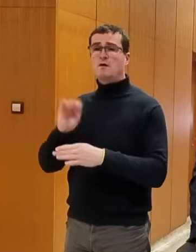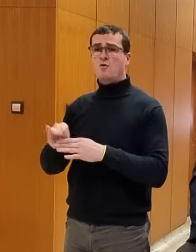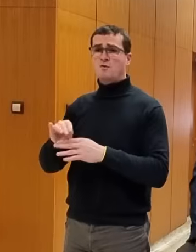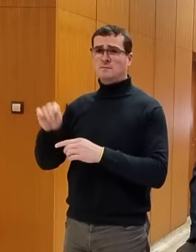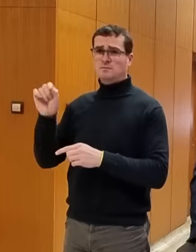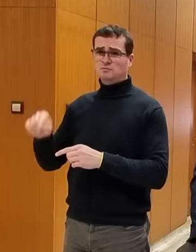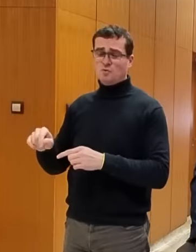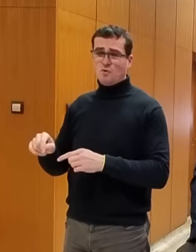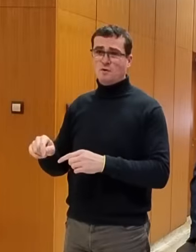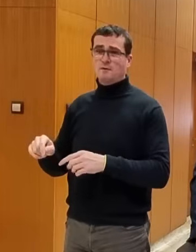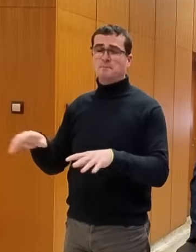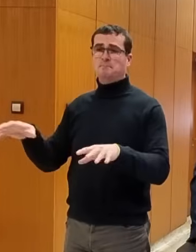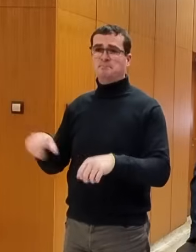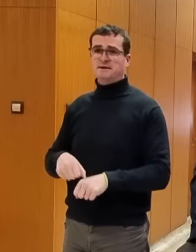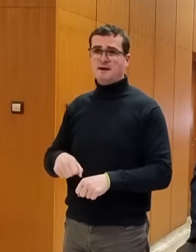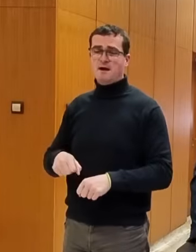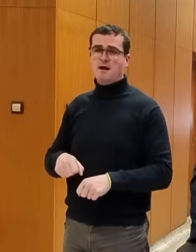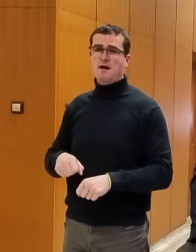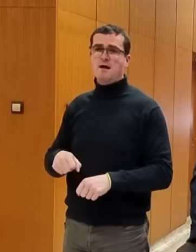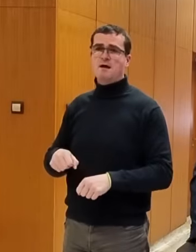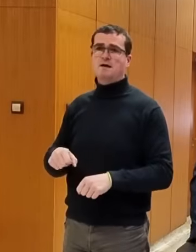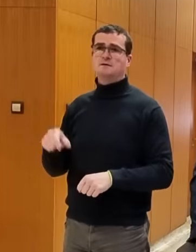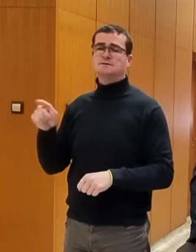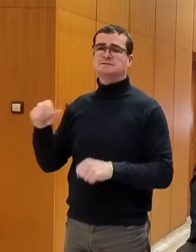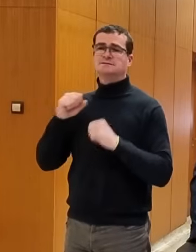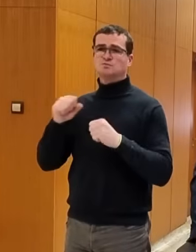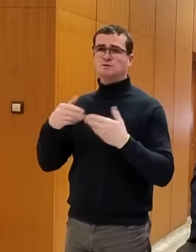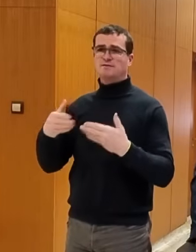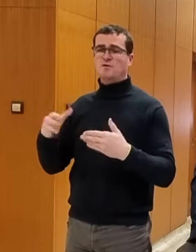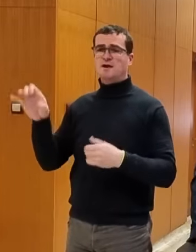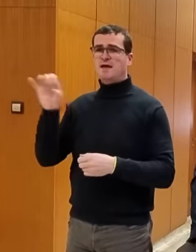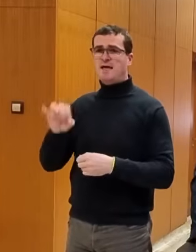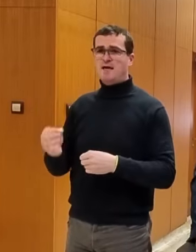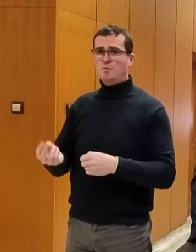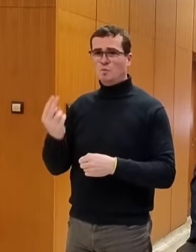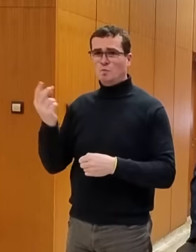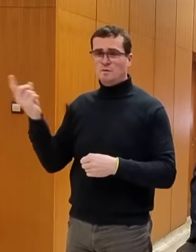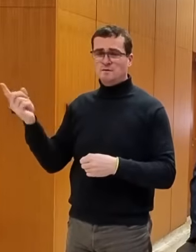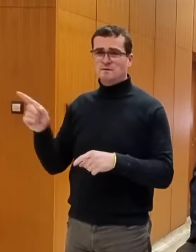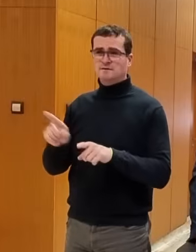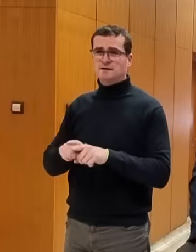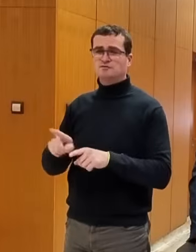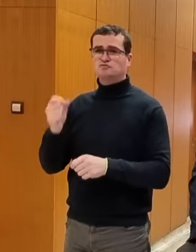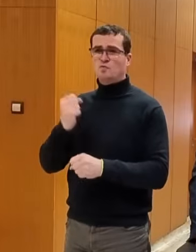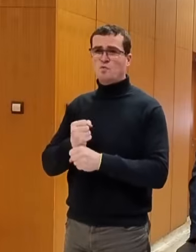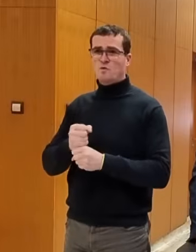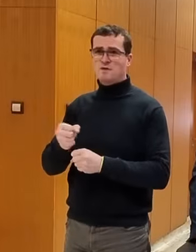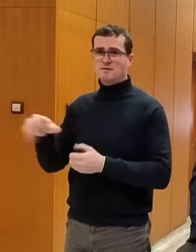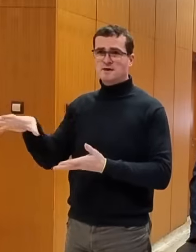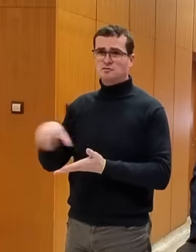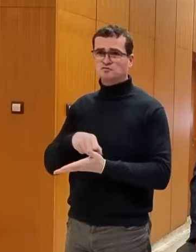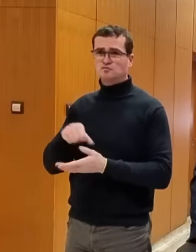toho prijal Súdny dvor Európskej únie na konanie